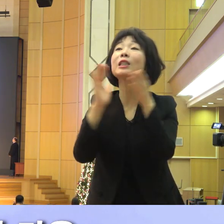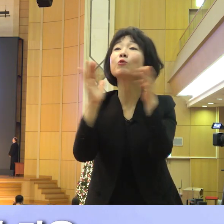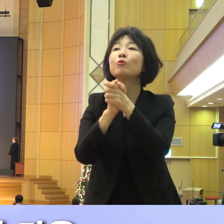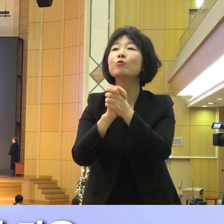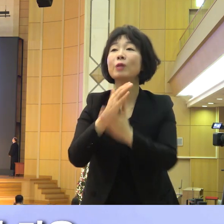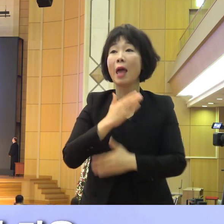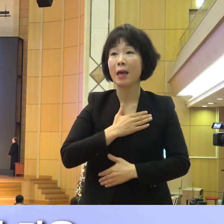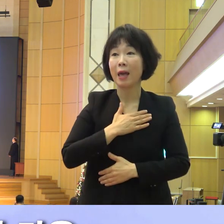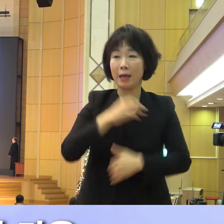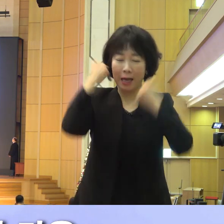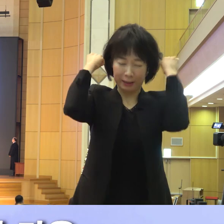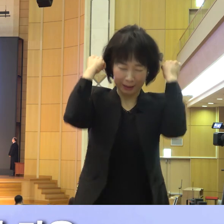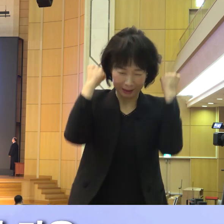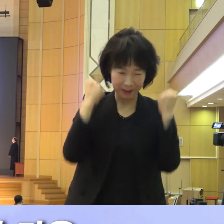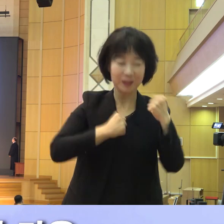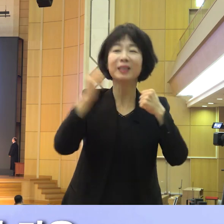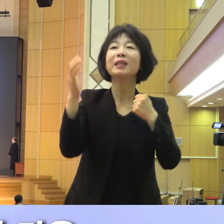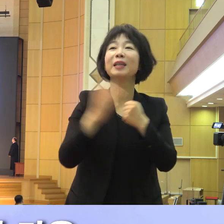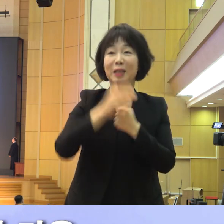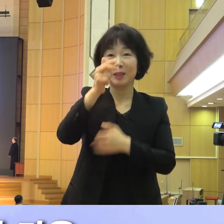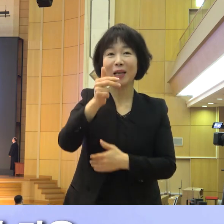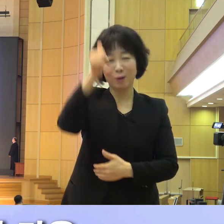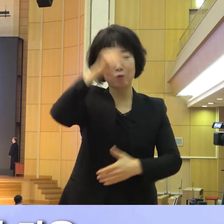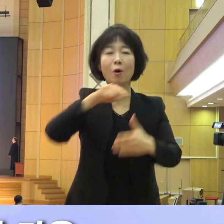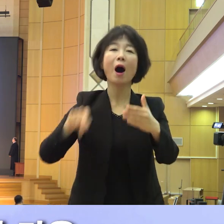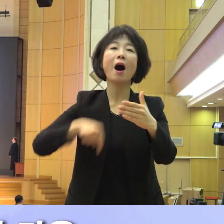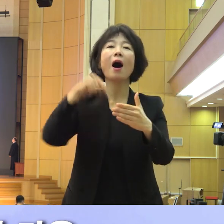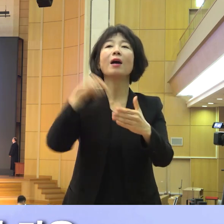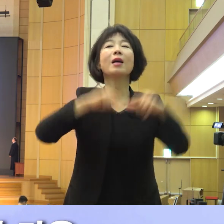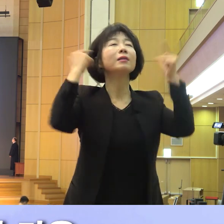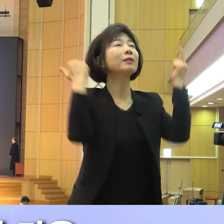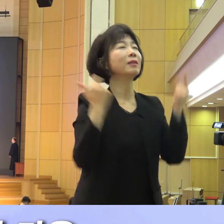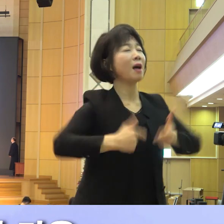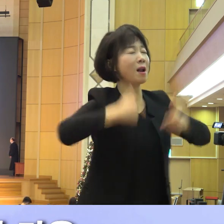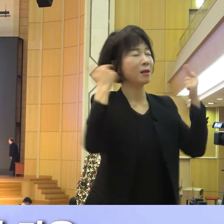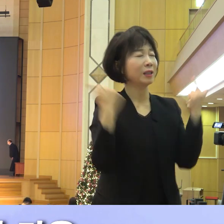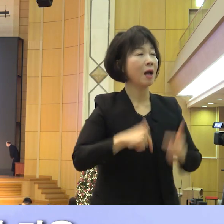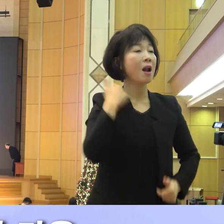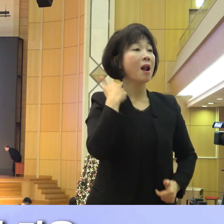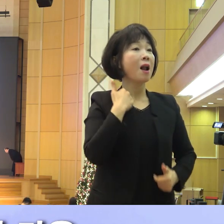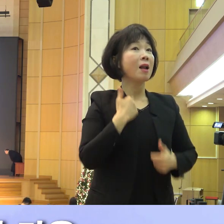귀하신 친구 내게 계시니 나 주만을